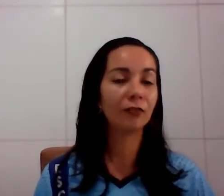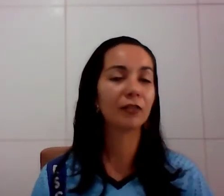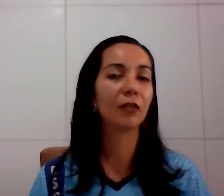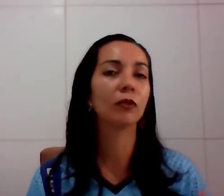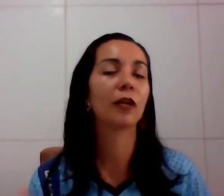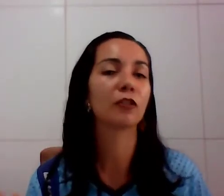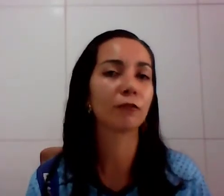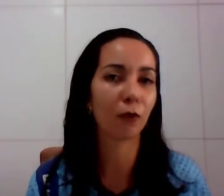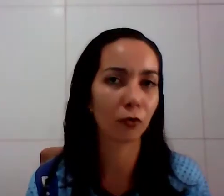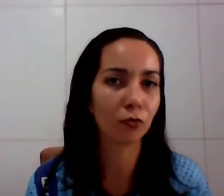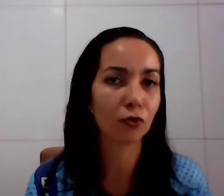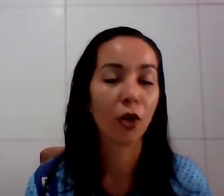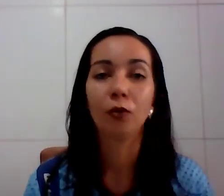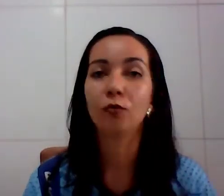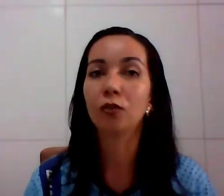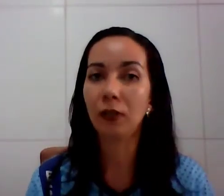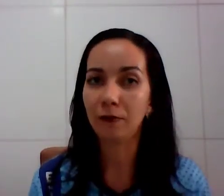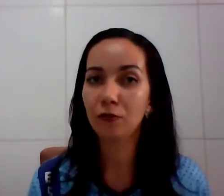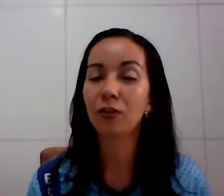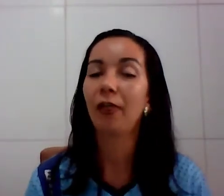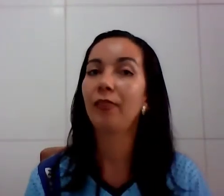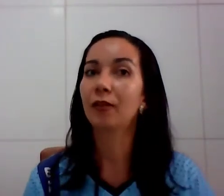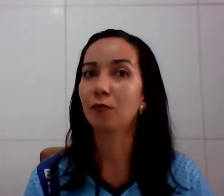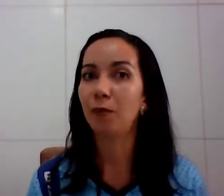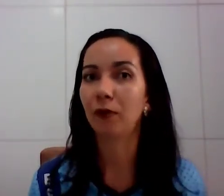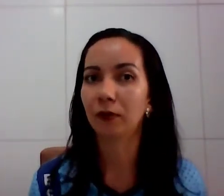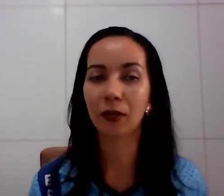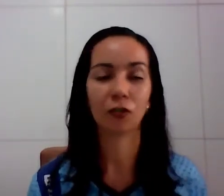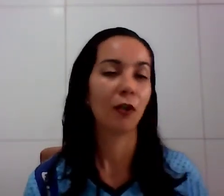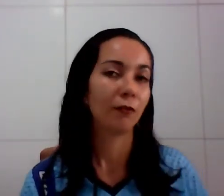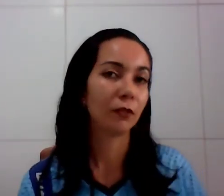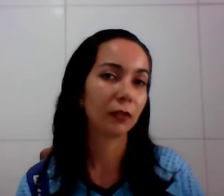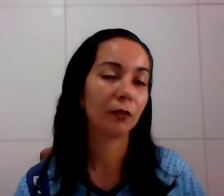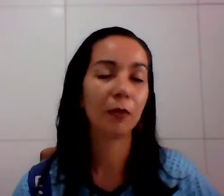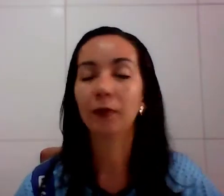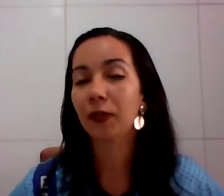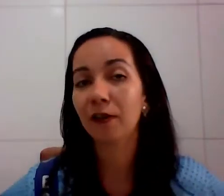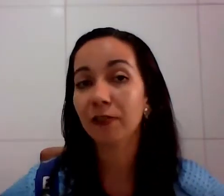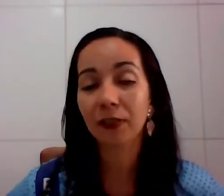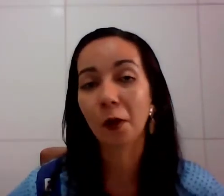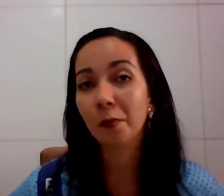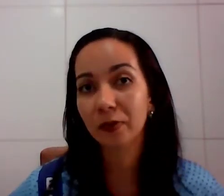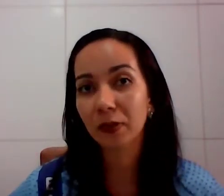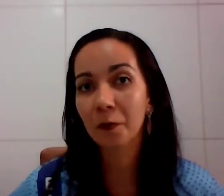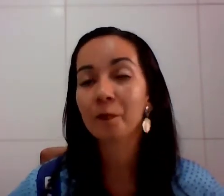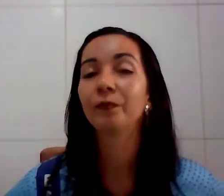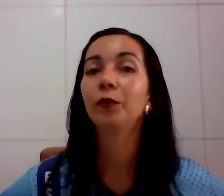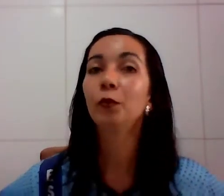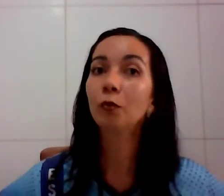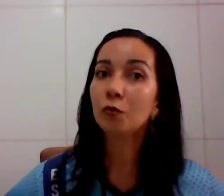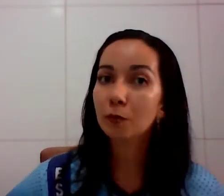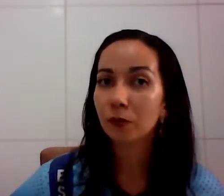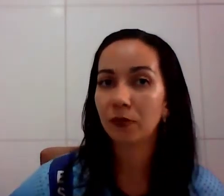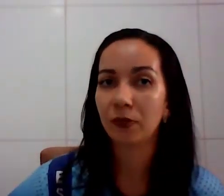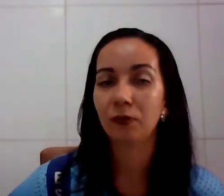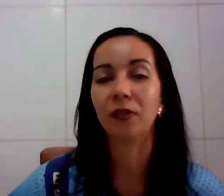você encontrar as fotos nos livros, nas bibliotecas, você também poderá visitar um museu. Nos museus,